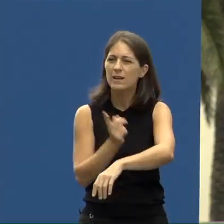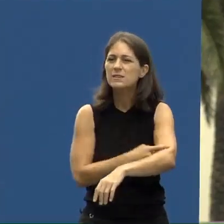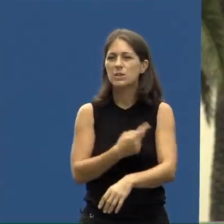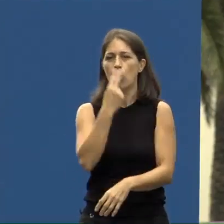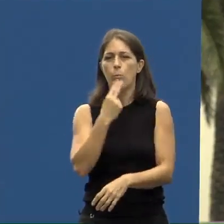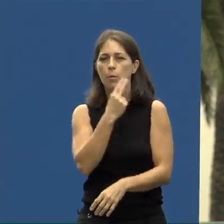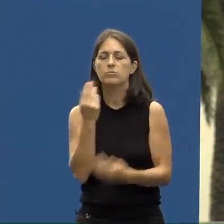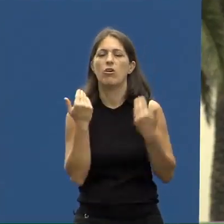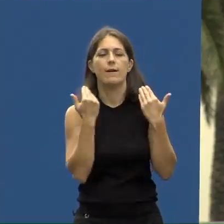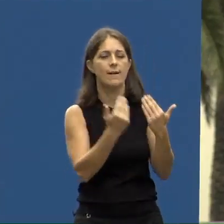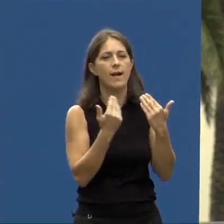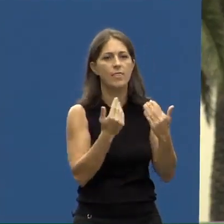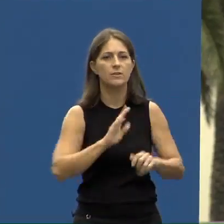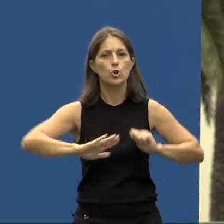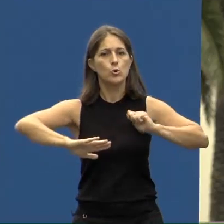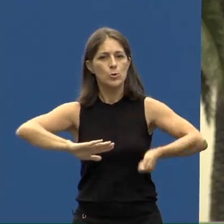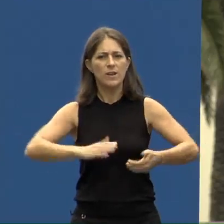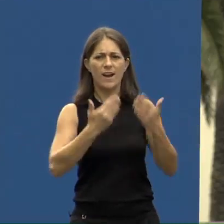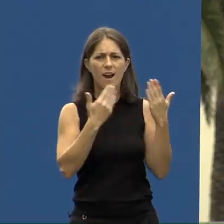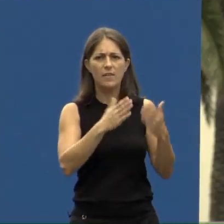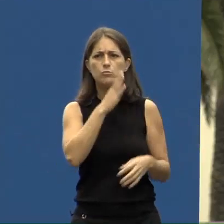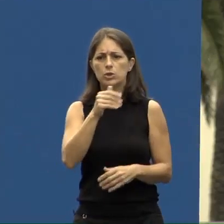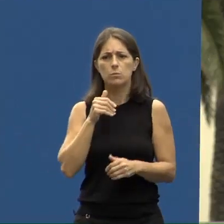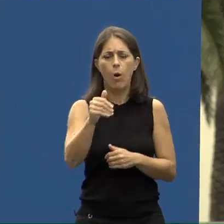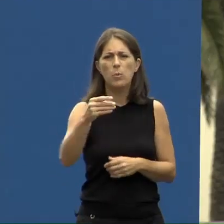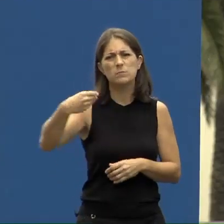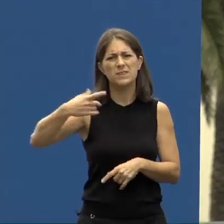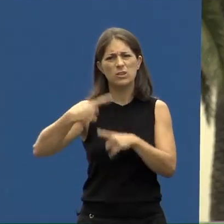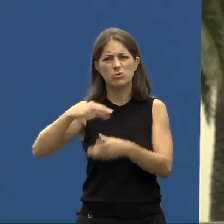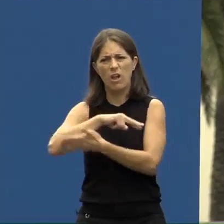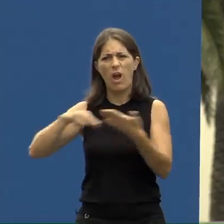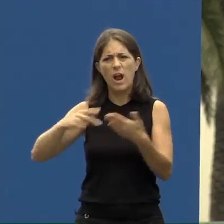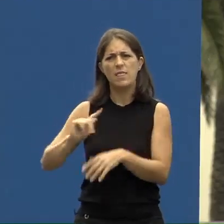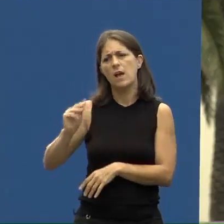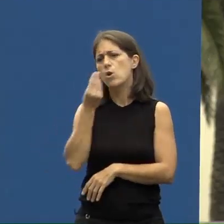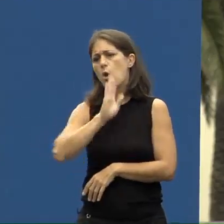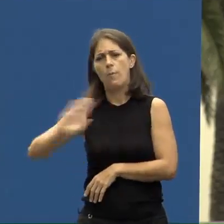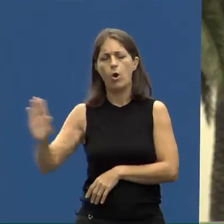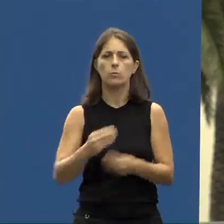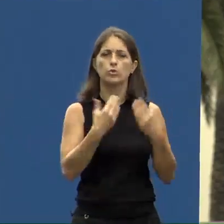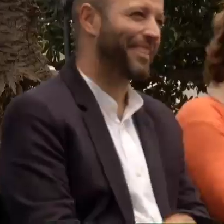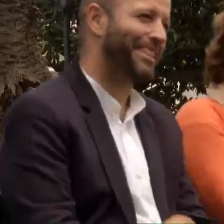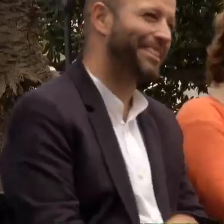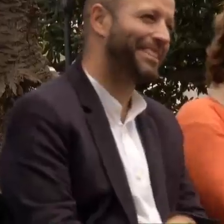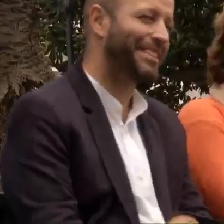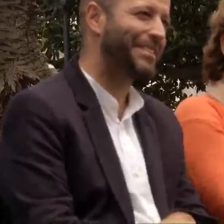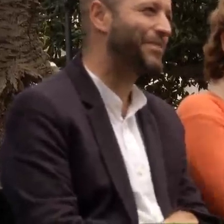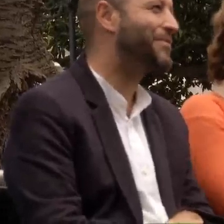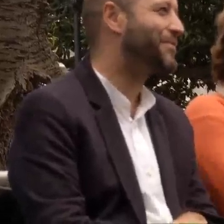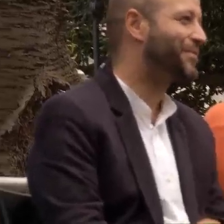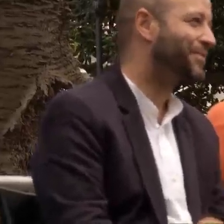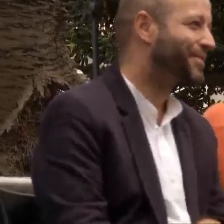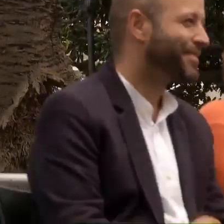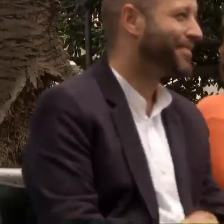polo compromiso. Grazas, Luis, porque vas a ser o mellor presidente da historia do noso país. Moitísimas gracias.